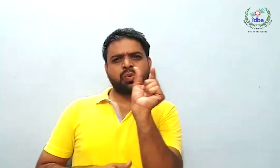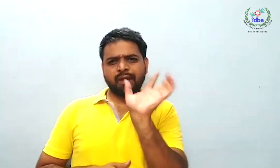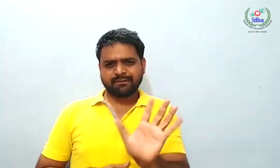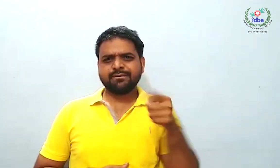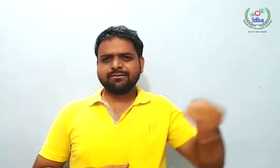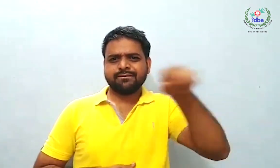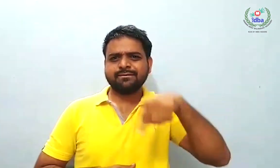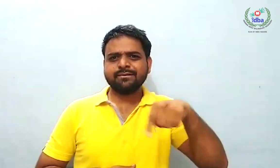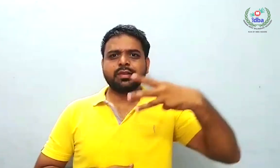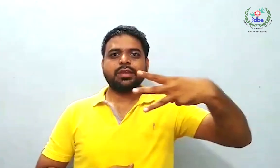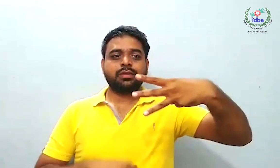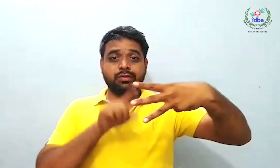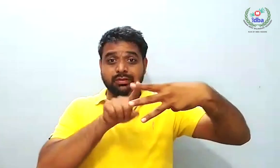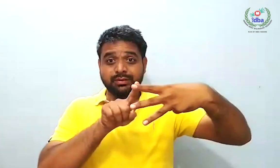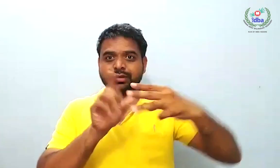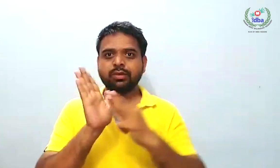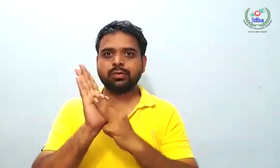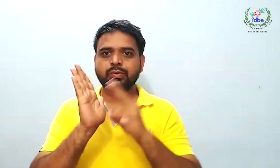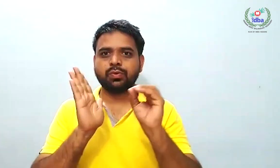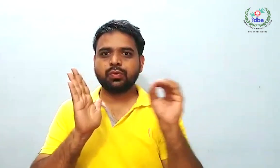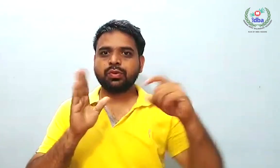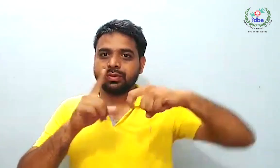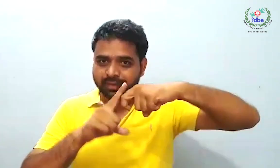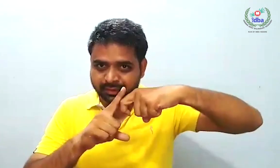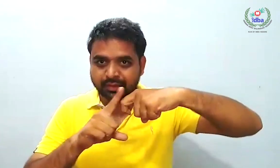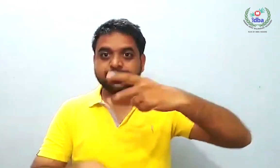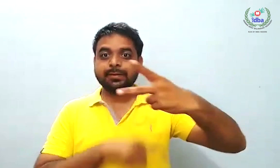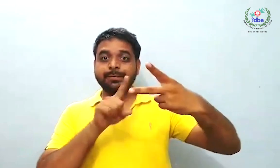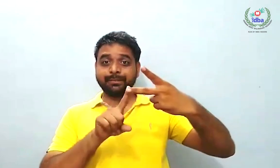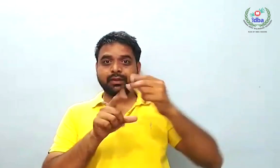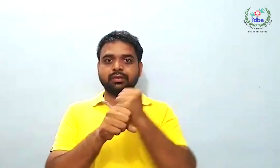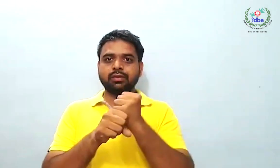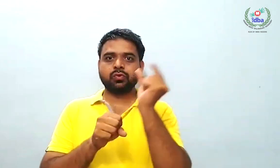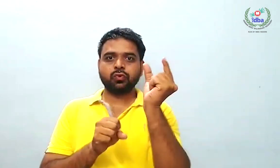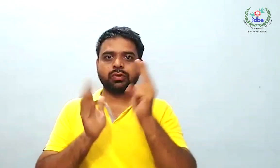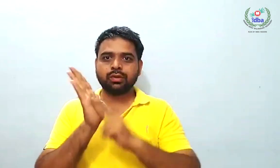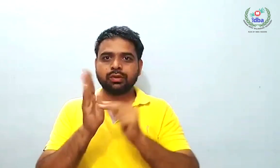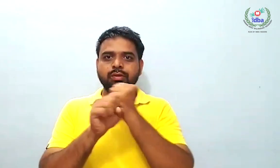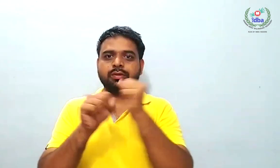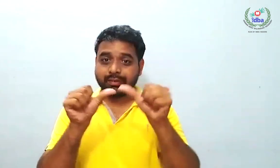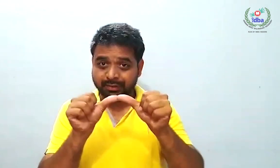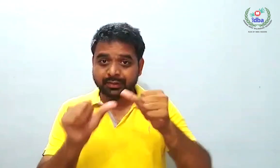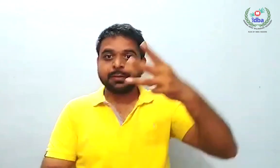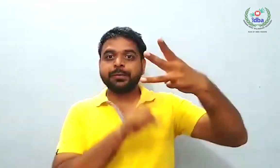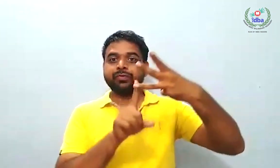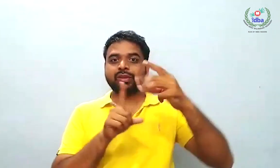और शब्दों से बधिरों को बुलाते हैं। एक है मूक, दूसरा है गूंगा और तीसरा है